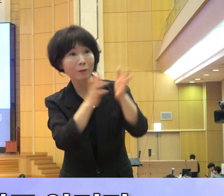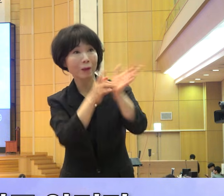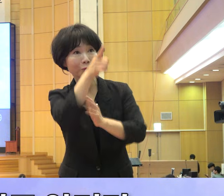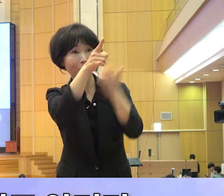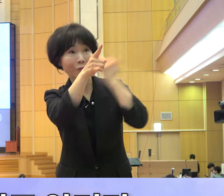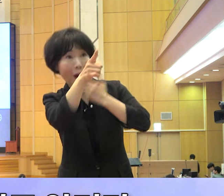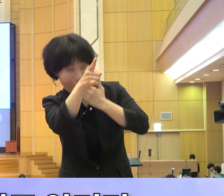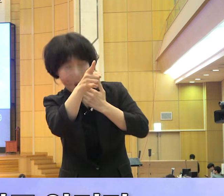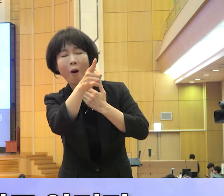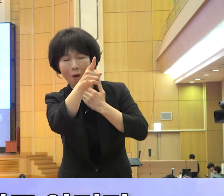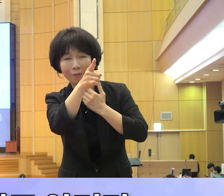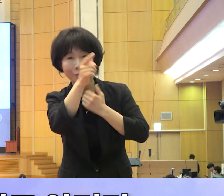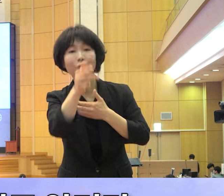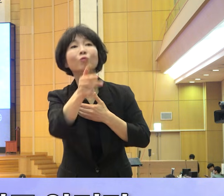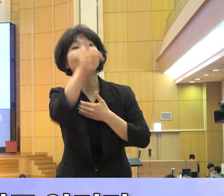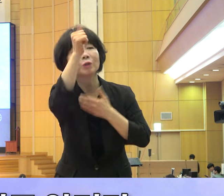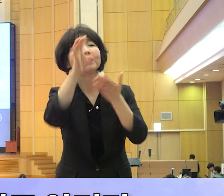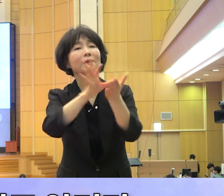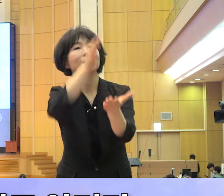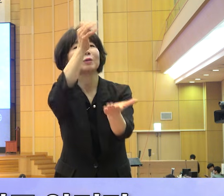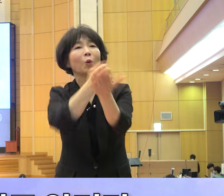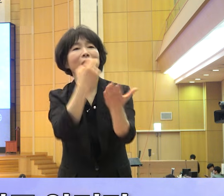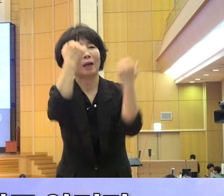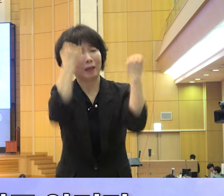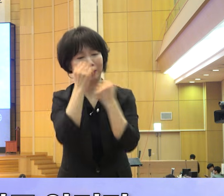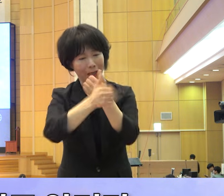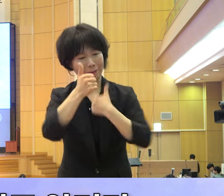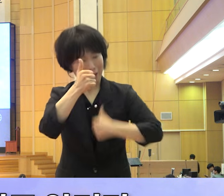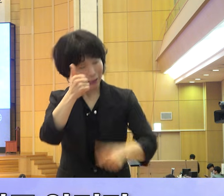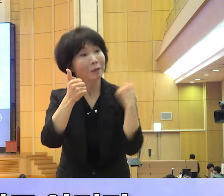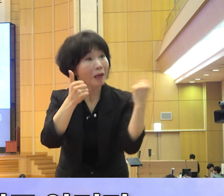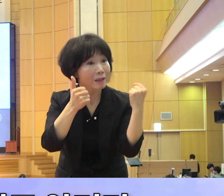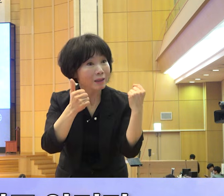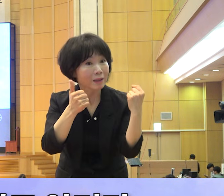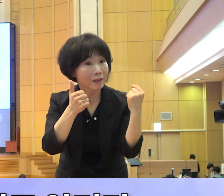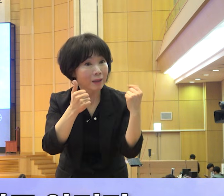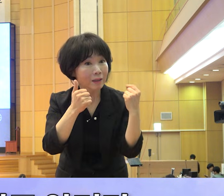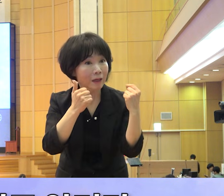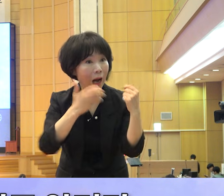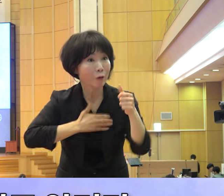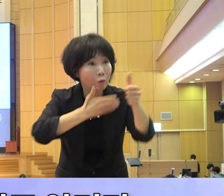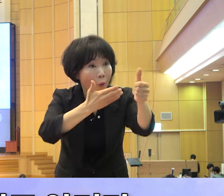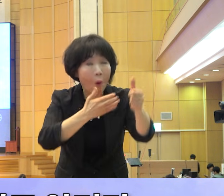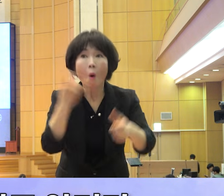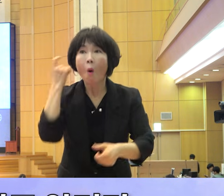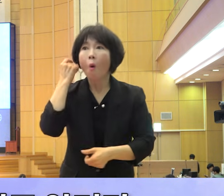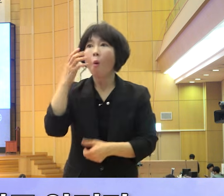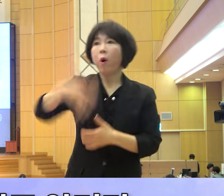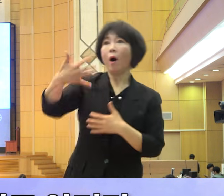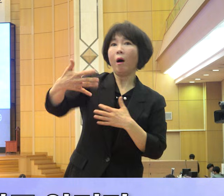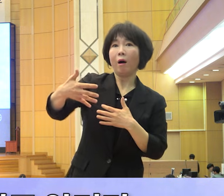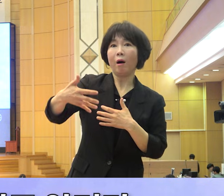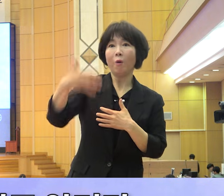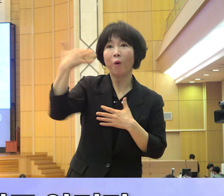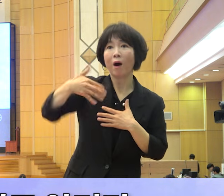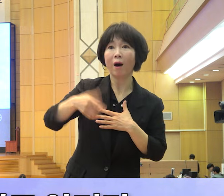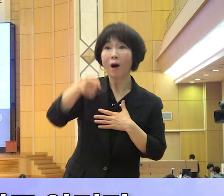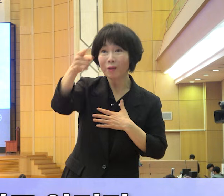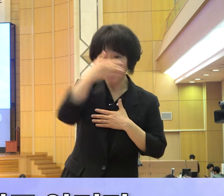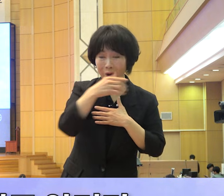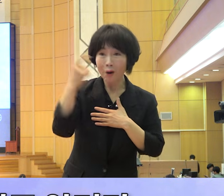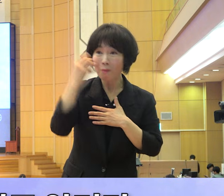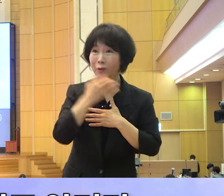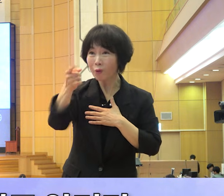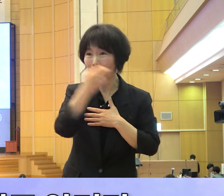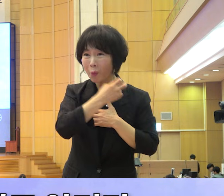시인 소위 인정을 했는데 자기가 한 것 같지만 베드로 속에 누가 하나님 아버지가 알게